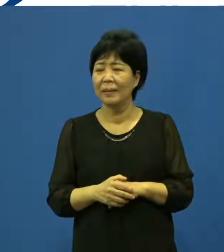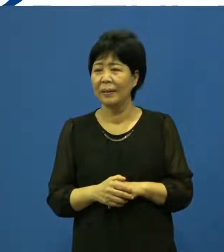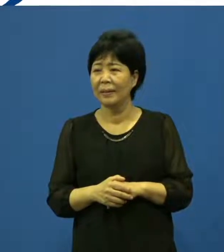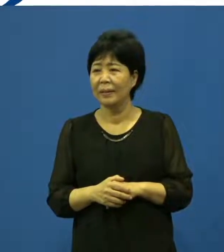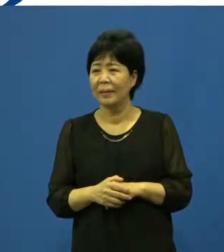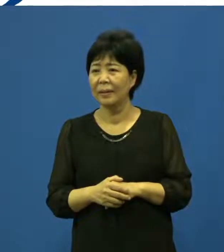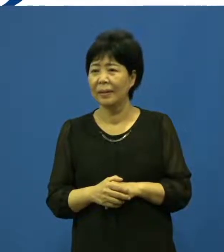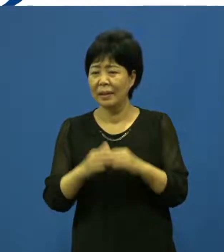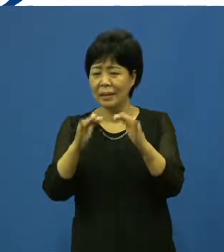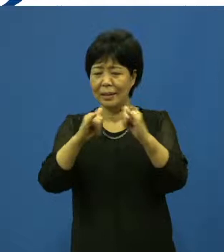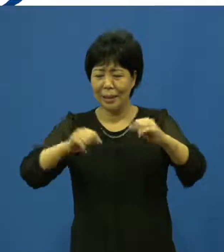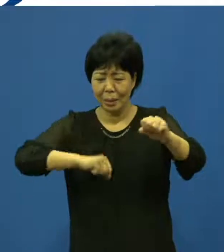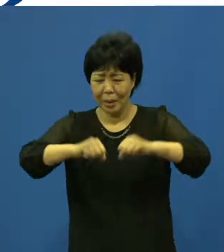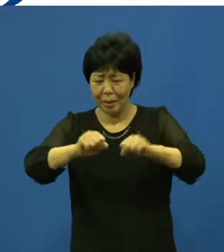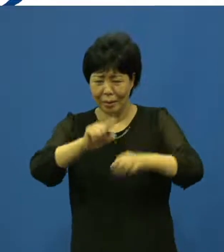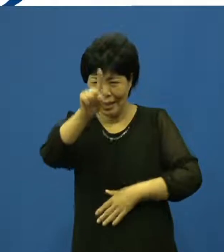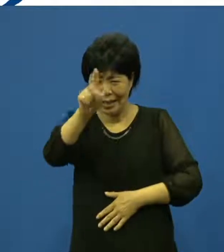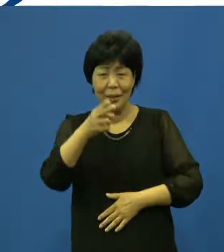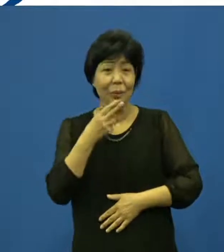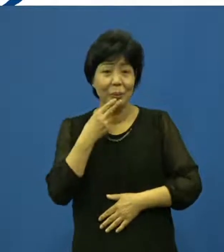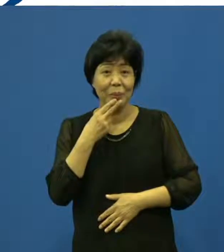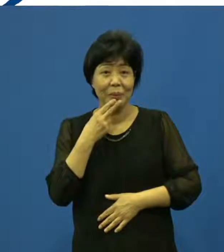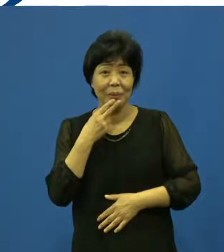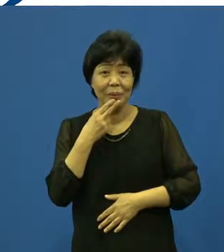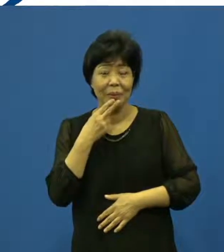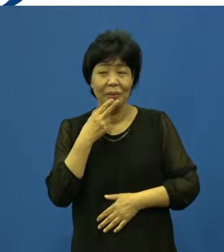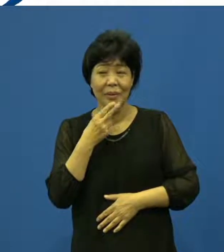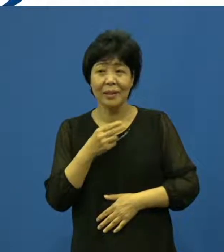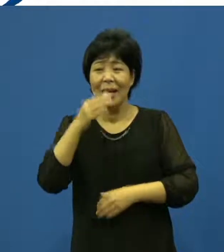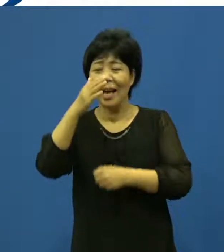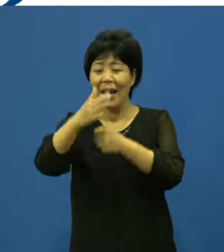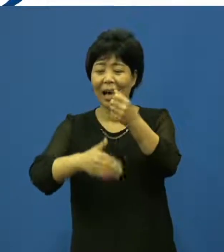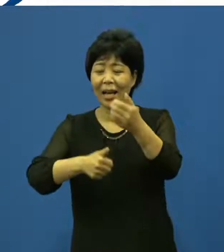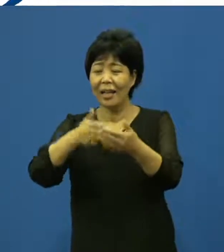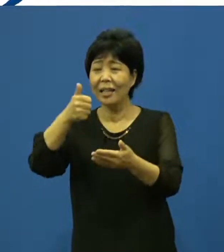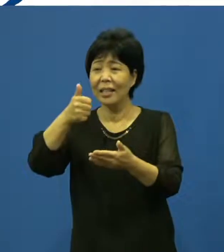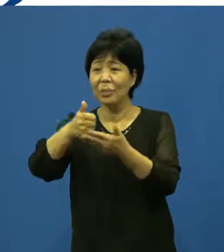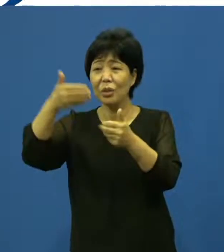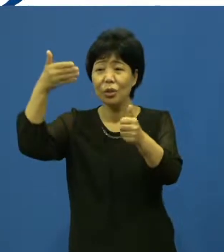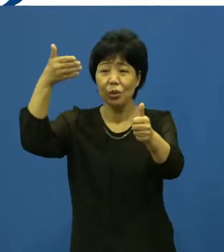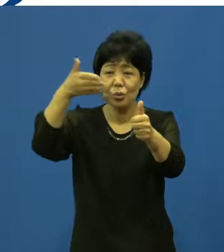우리가 한 게 아무것도 없어요. 그냥 일방적으로 하나님이 주신 선물이라는 거예요.